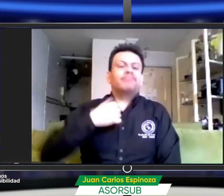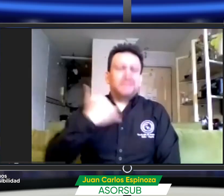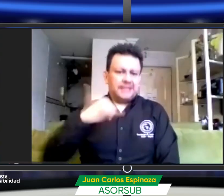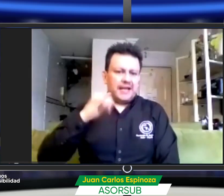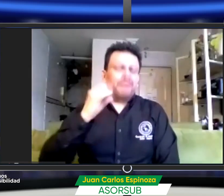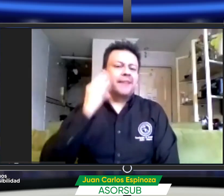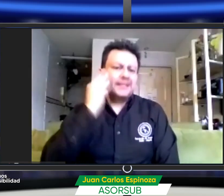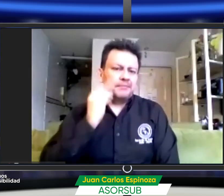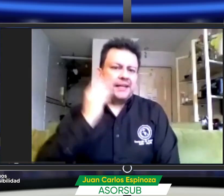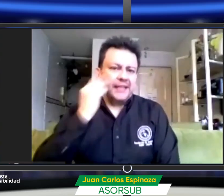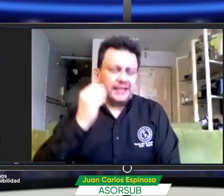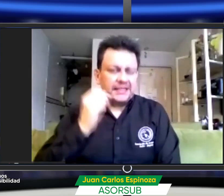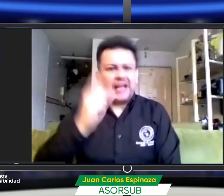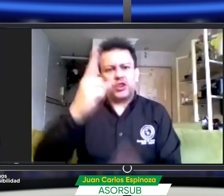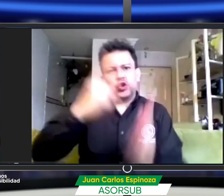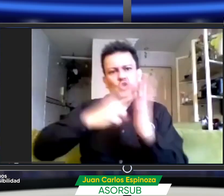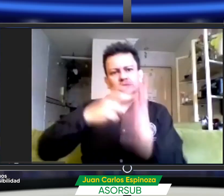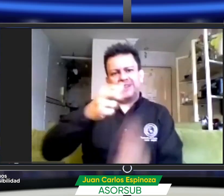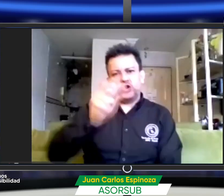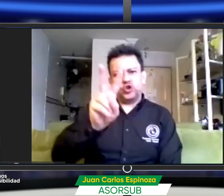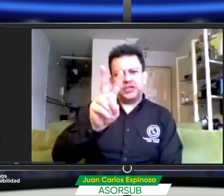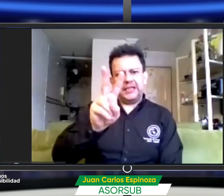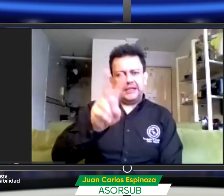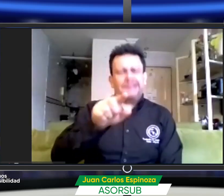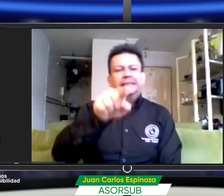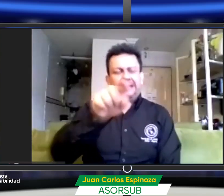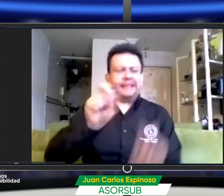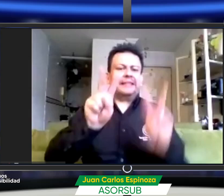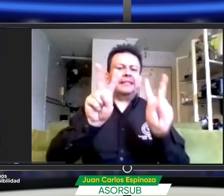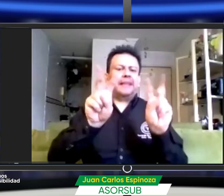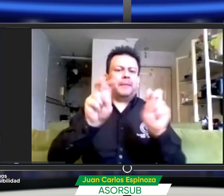está pasando con esta situación. En mi experiencia,